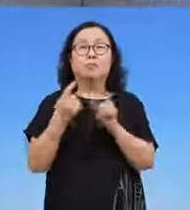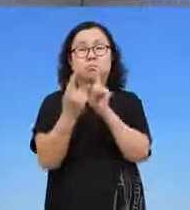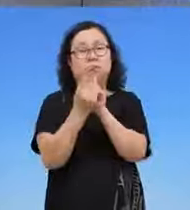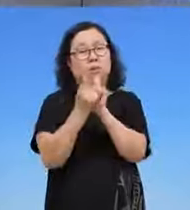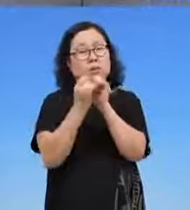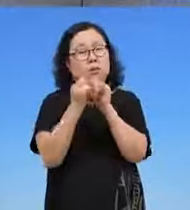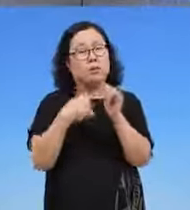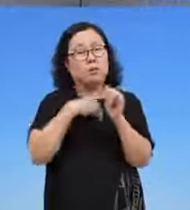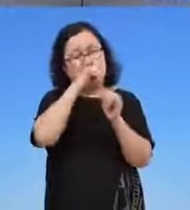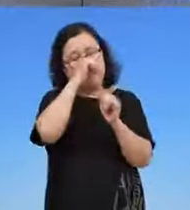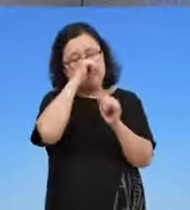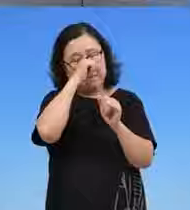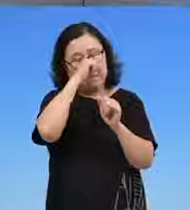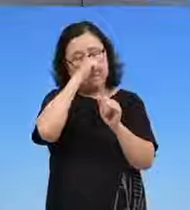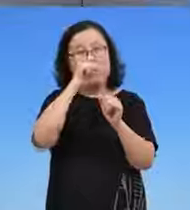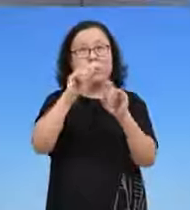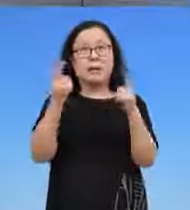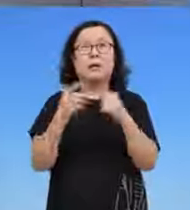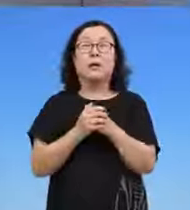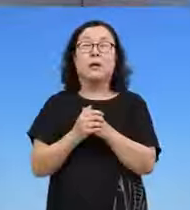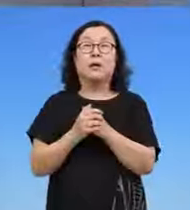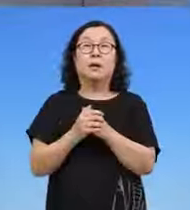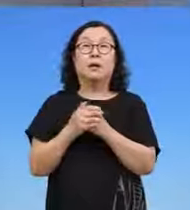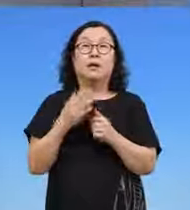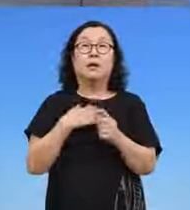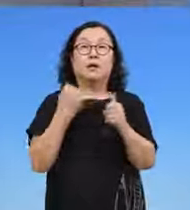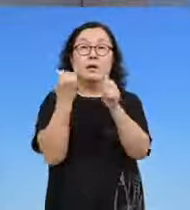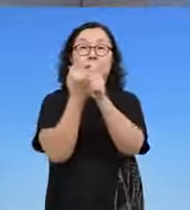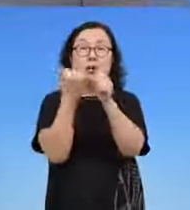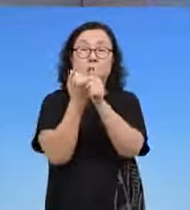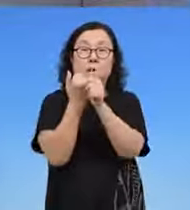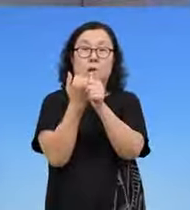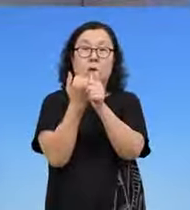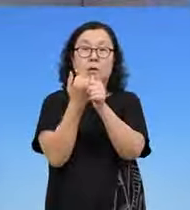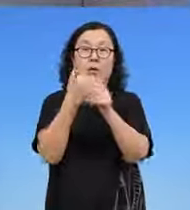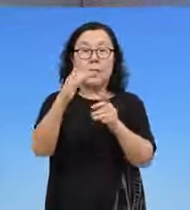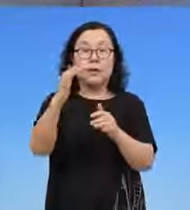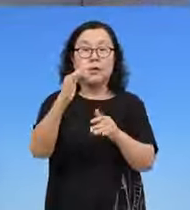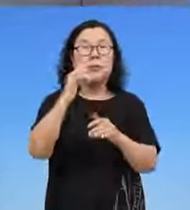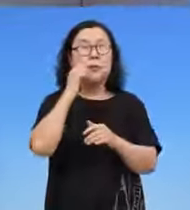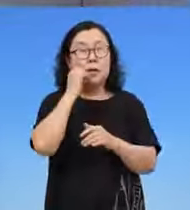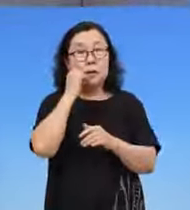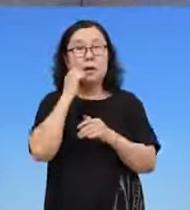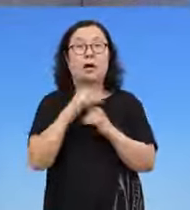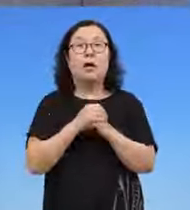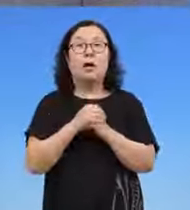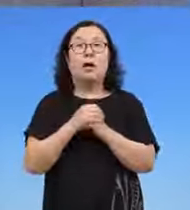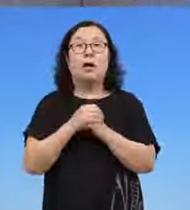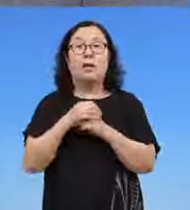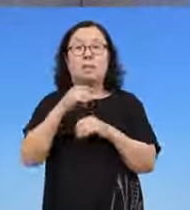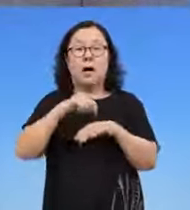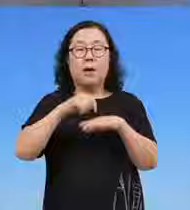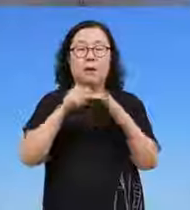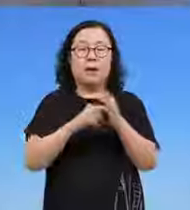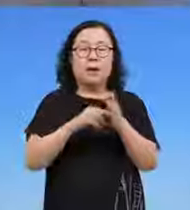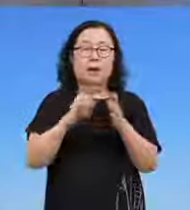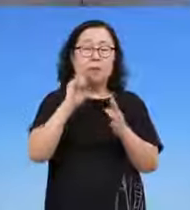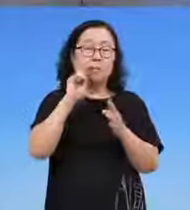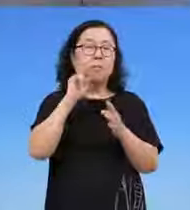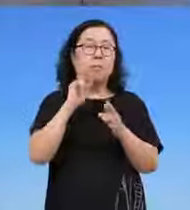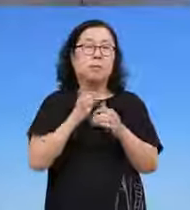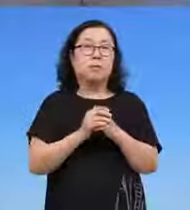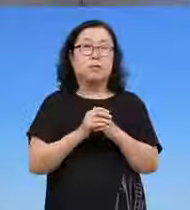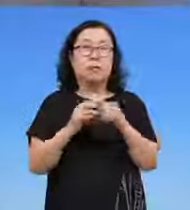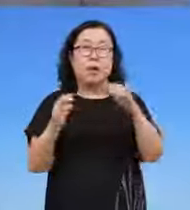선을 보는 사람들마다 저를 안 좋아하니까 저는 장가를 못 갔기 때문에 늘 마음이